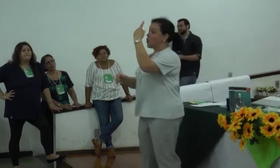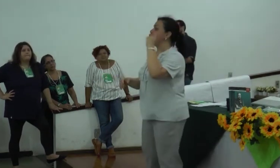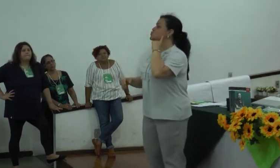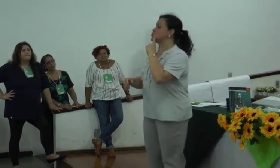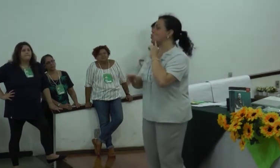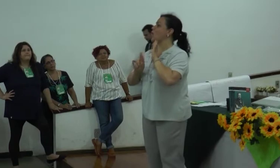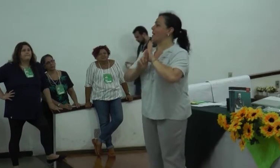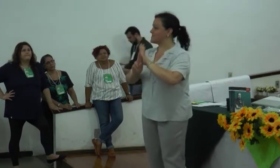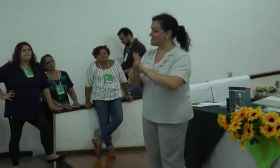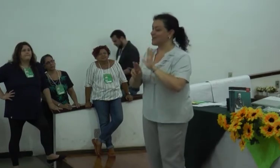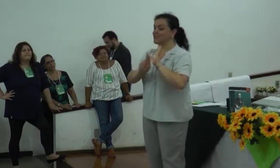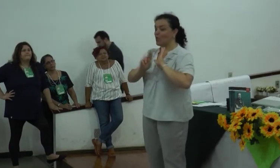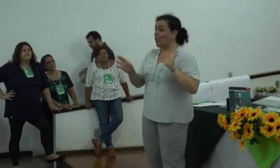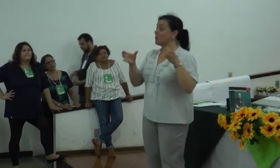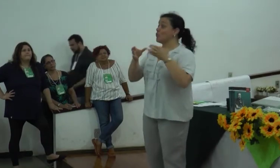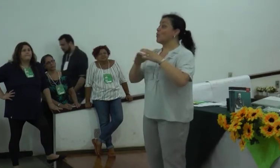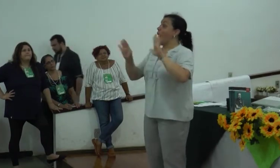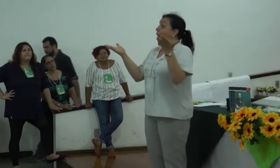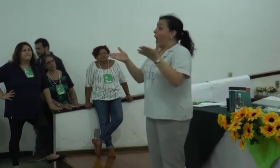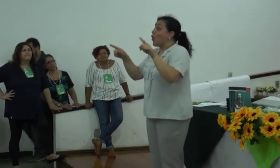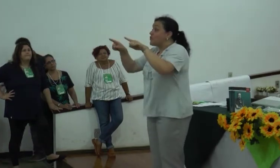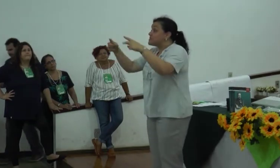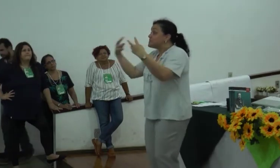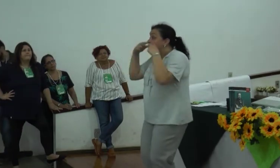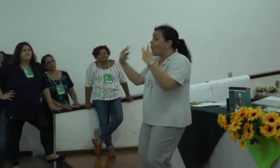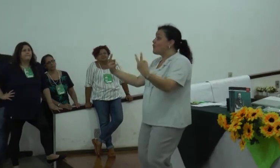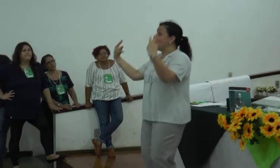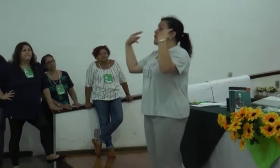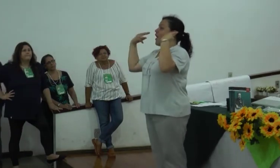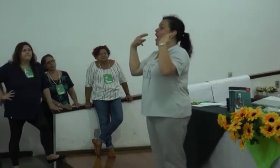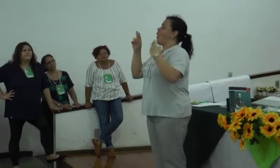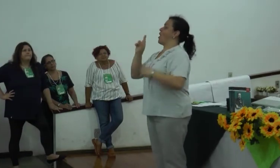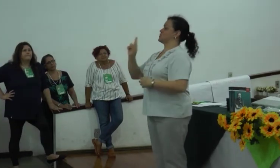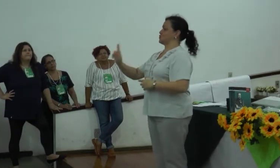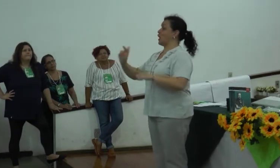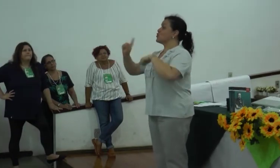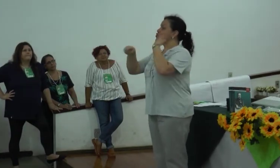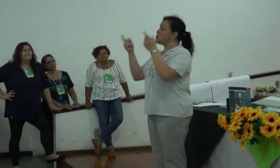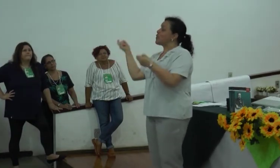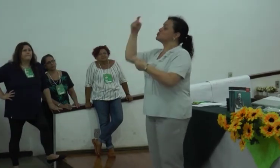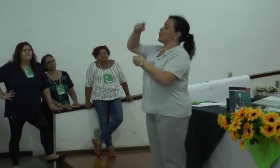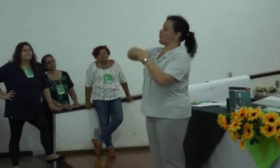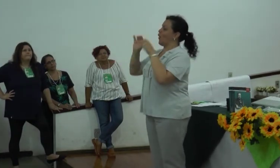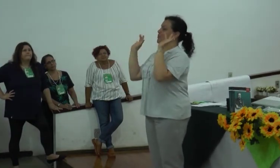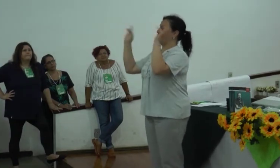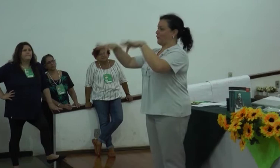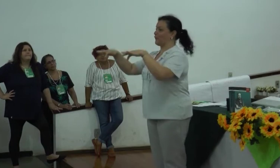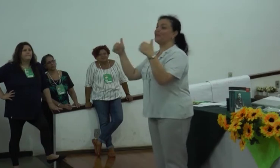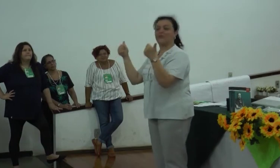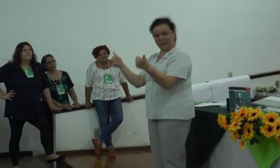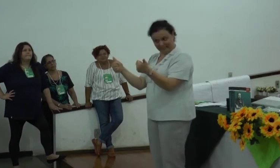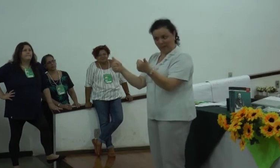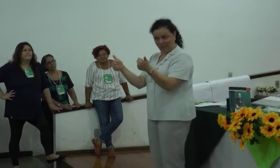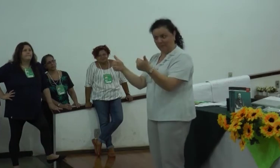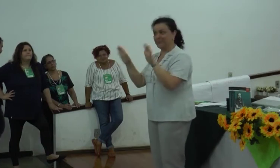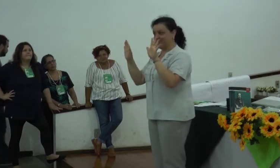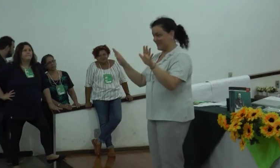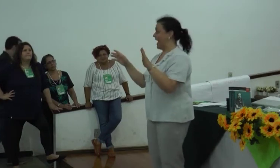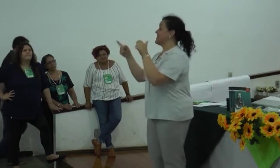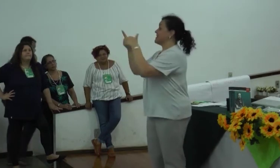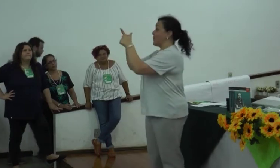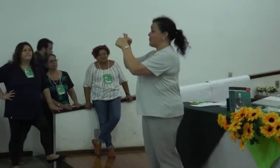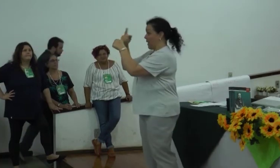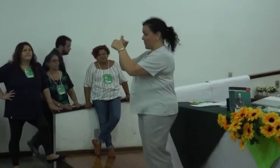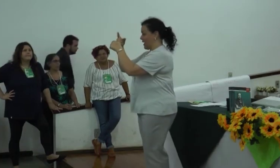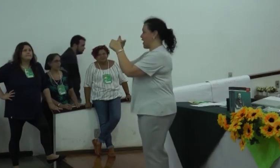um representante. Tem um surdo que vai apresentar a questão que foi apresentado para